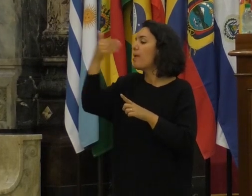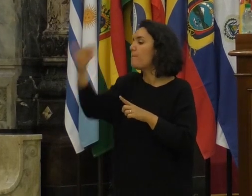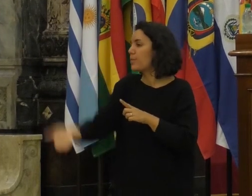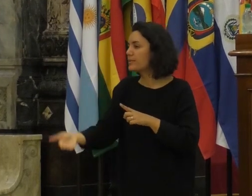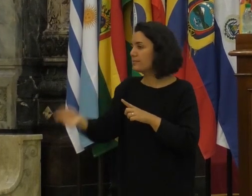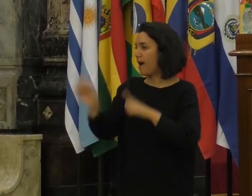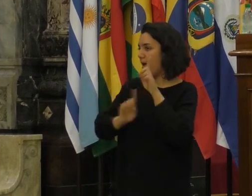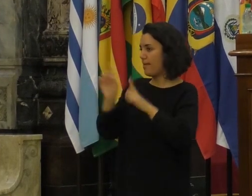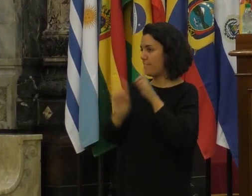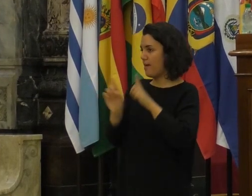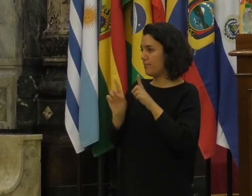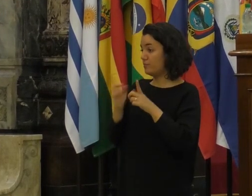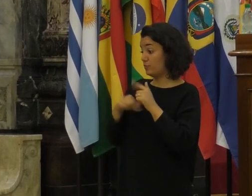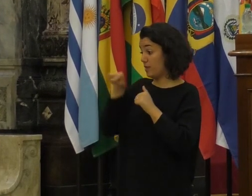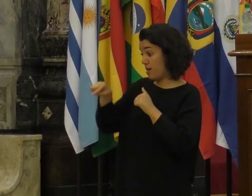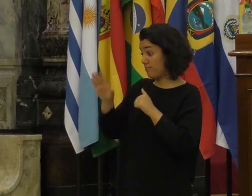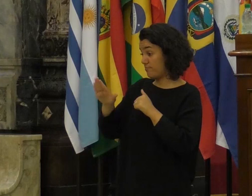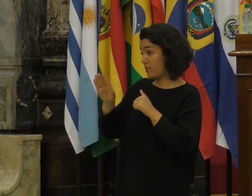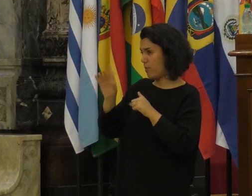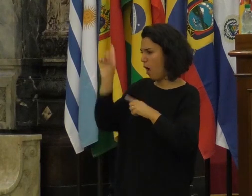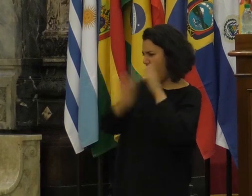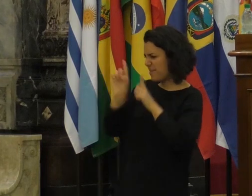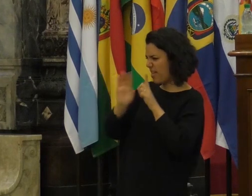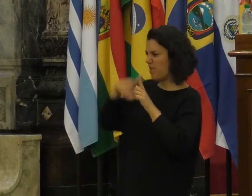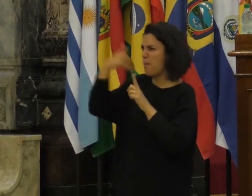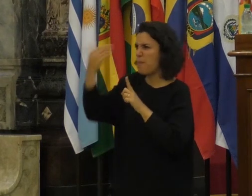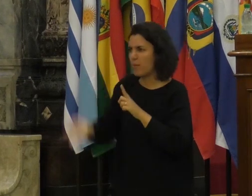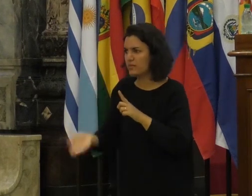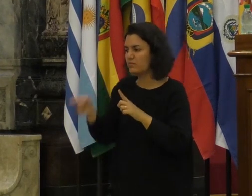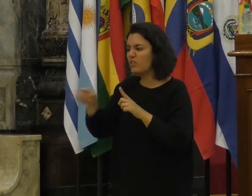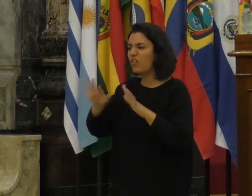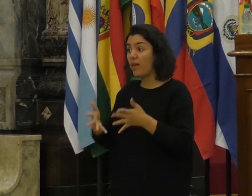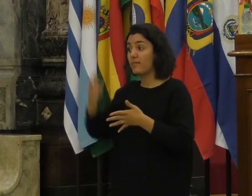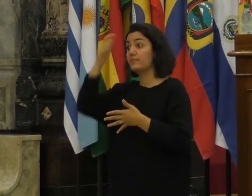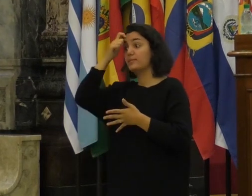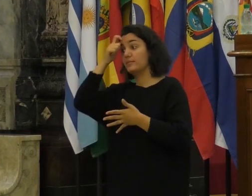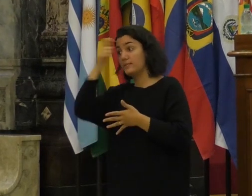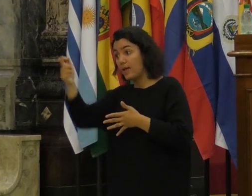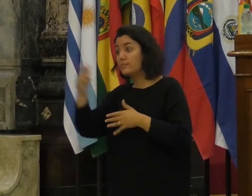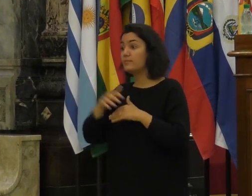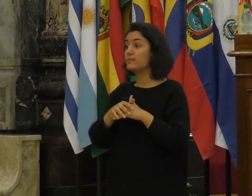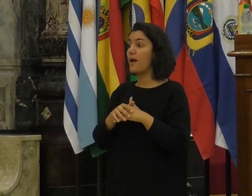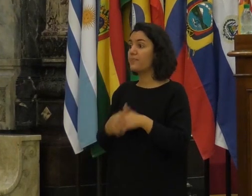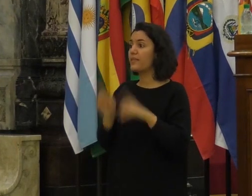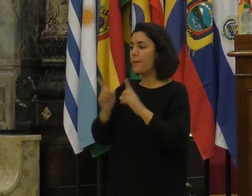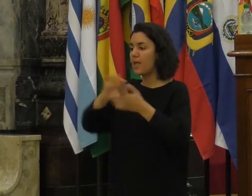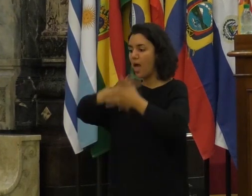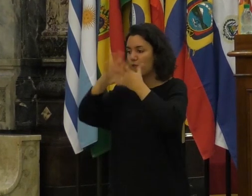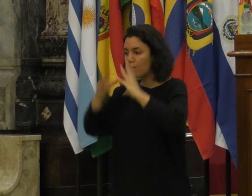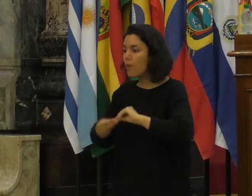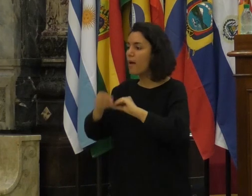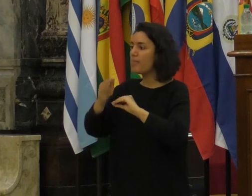que sería esta última, la post-académica, aquella ciencia y su correspondiente modo de